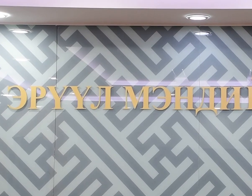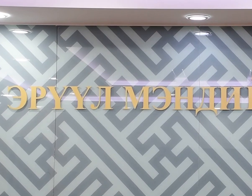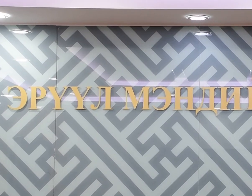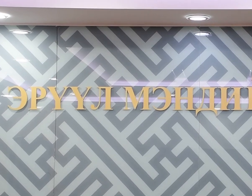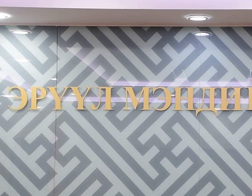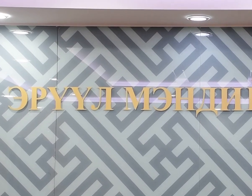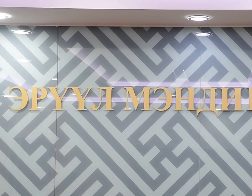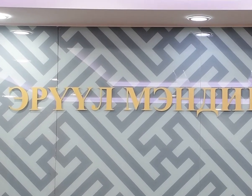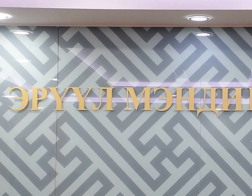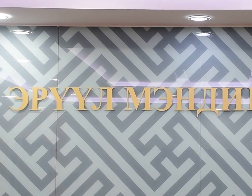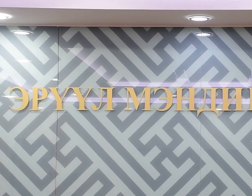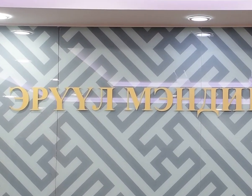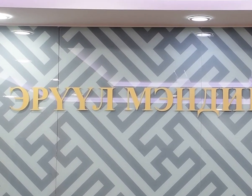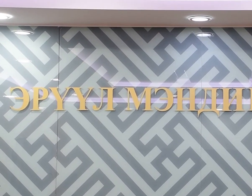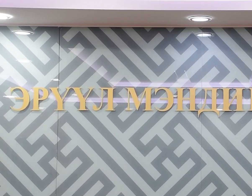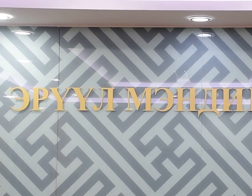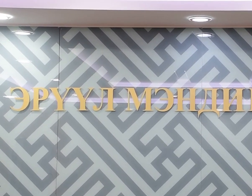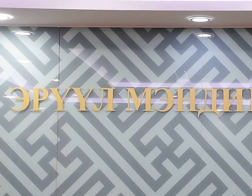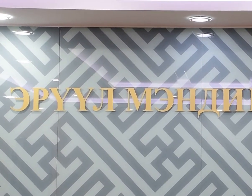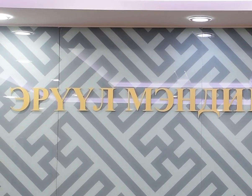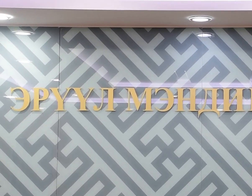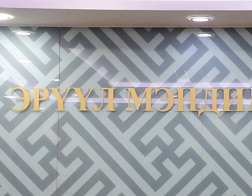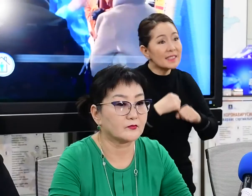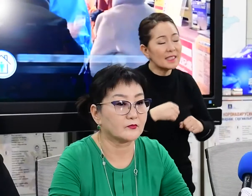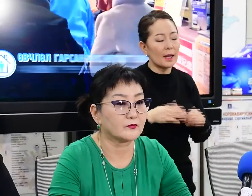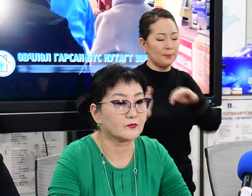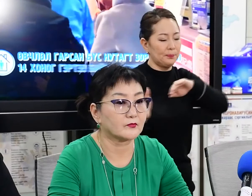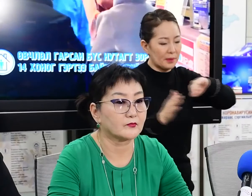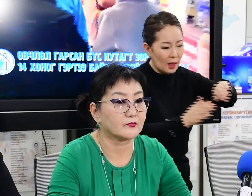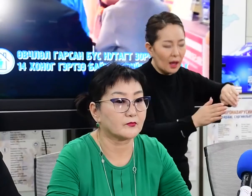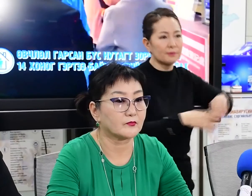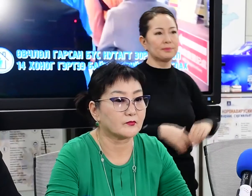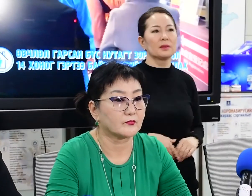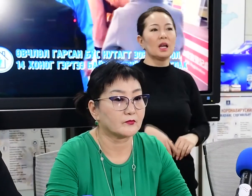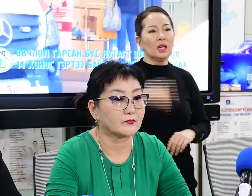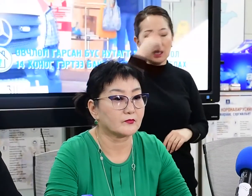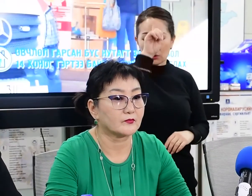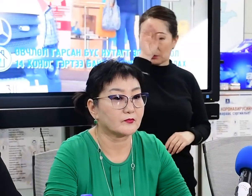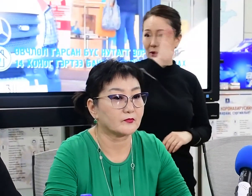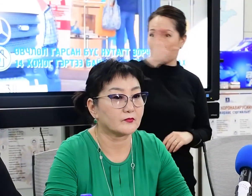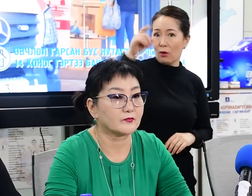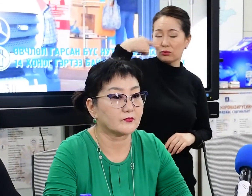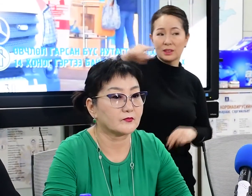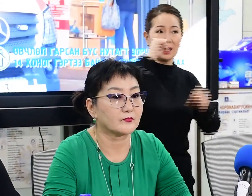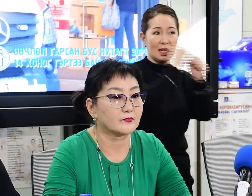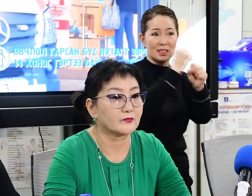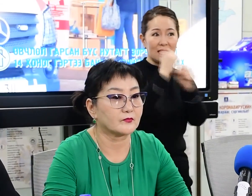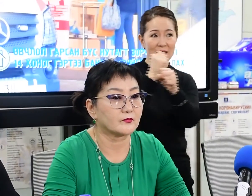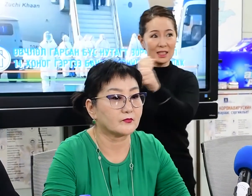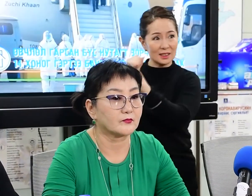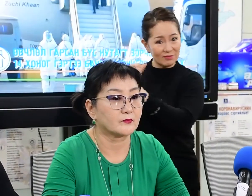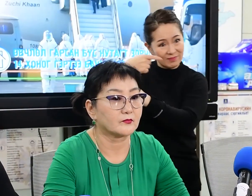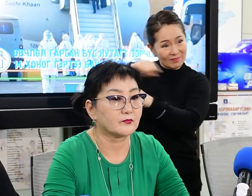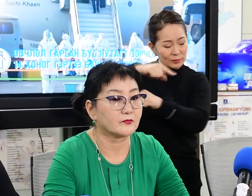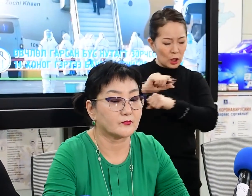гэдгээ бол хэлээ. За ингээд төрөвчлсэн онцлогоодыг оруулж ирэх талбарын бүх байгууллагуудад одоо энэ онцгой